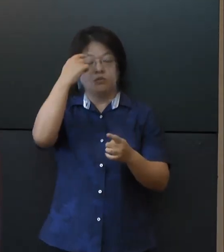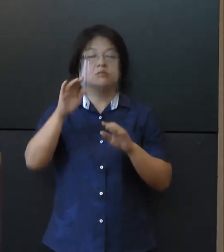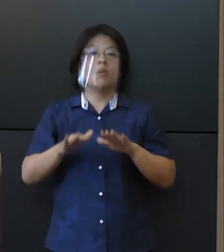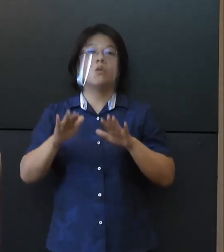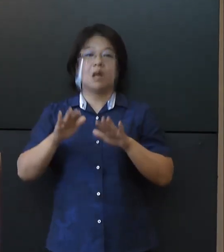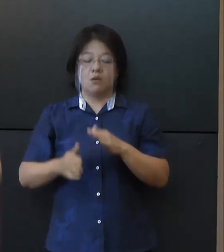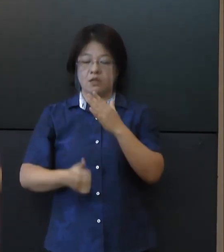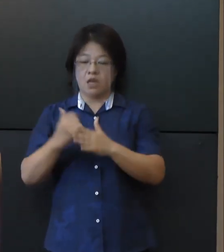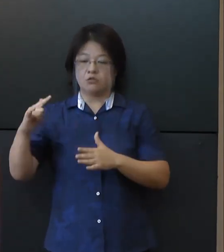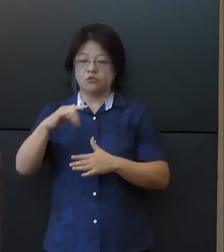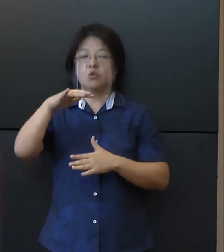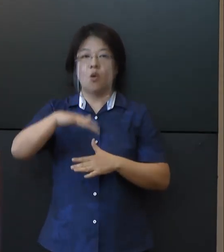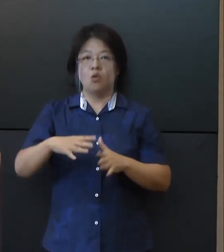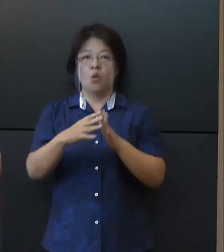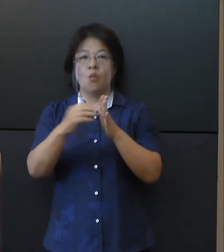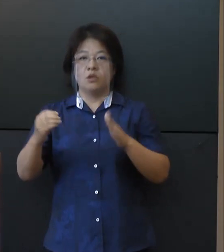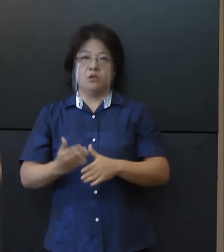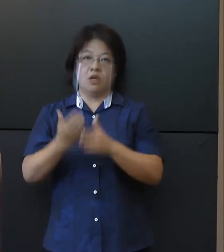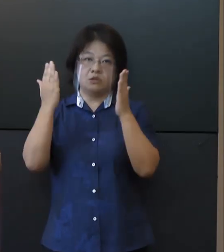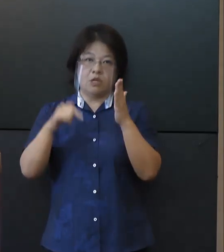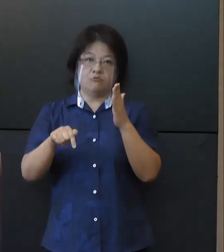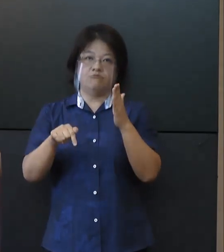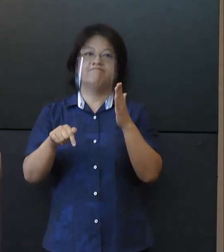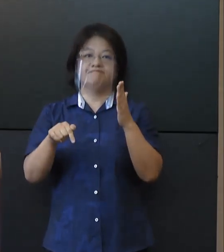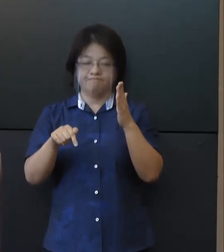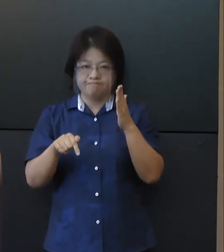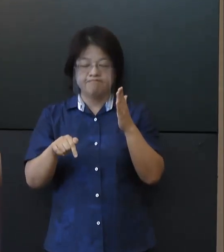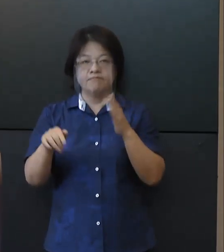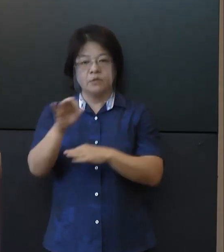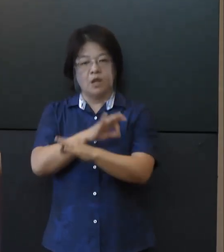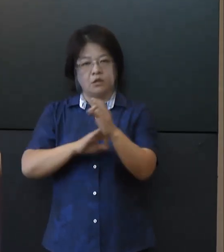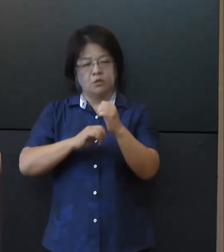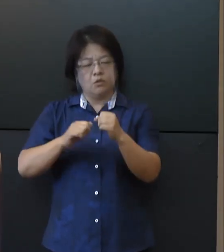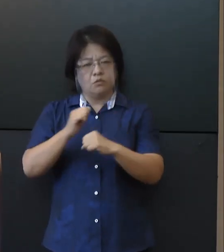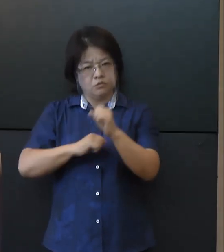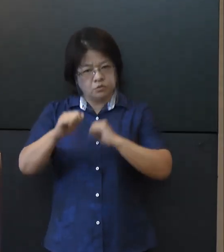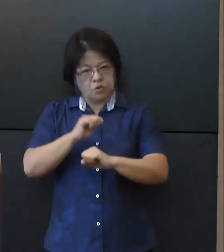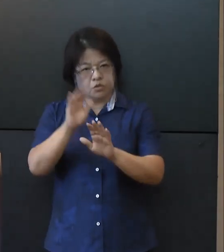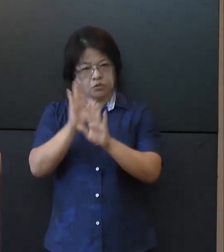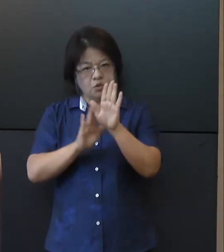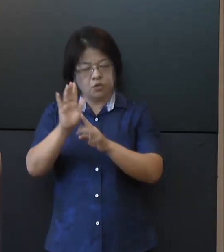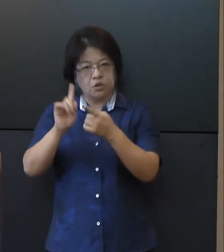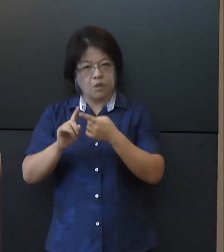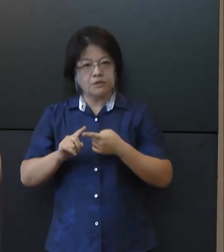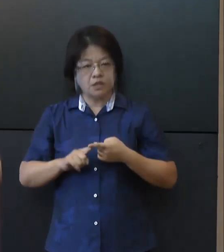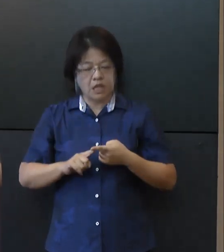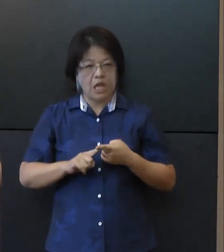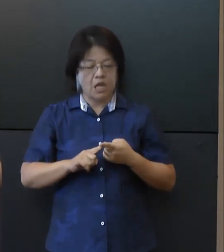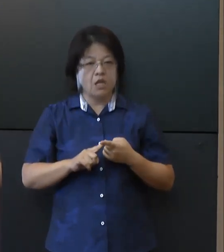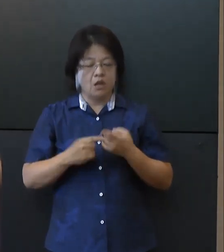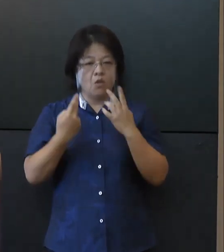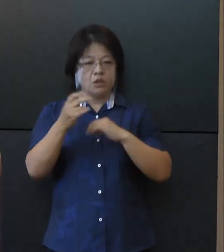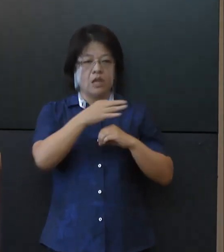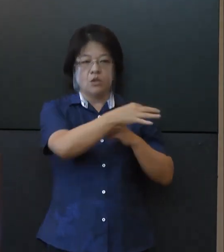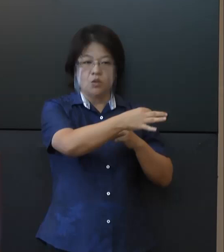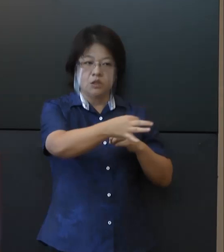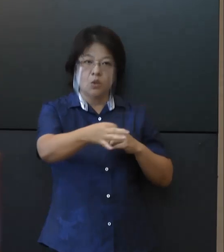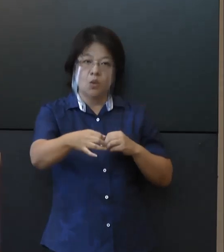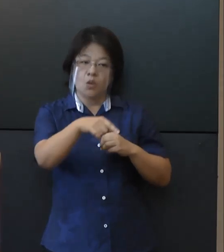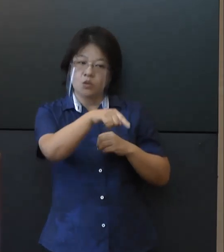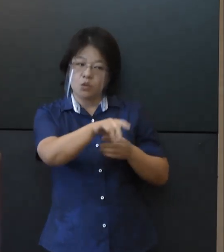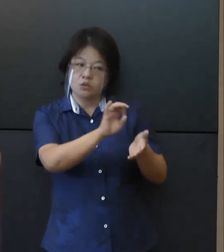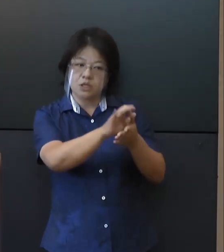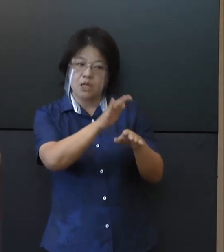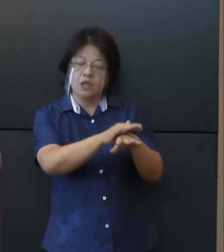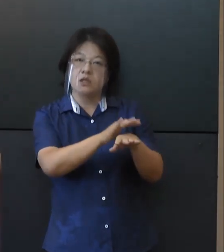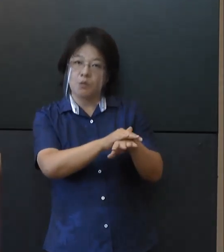那覇空港モデルをスタートいたしますが、運用の状況を踏まえ離島における効果的な取り組みなどについても